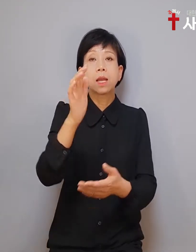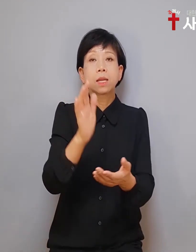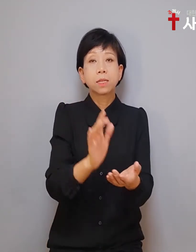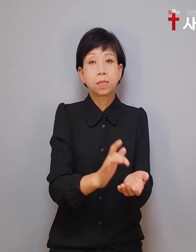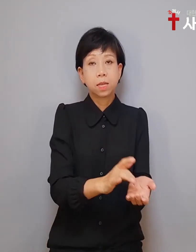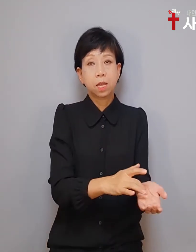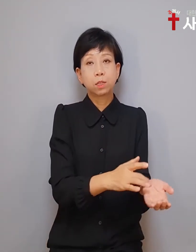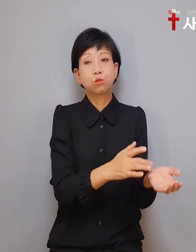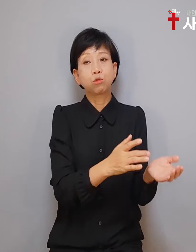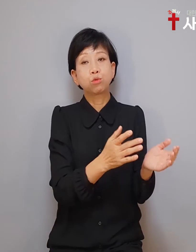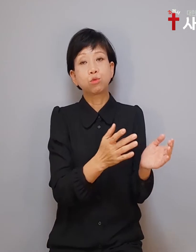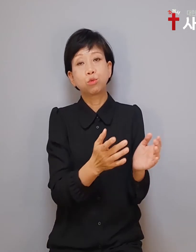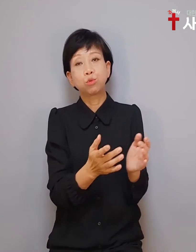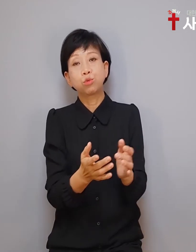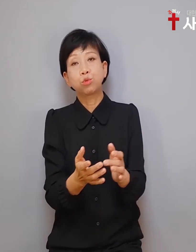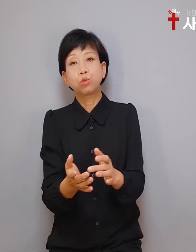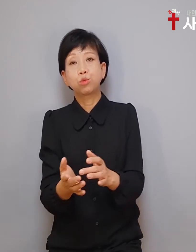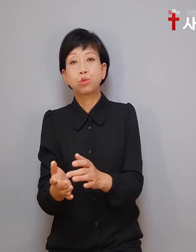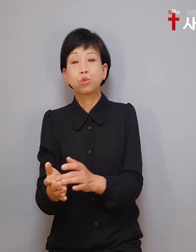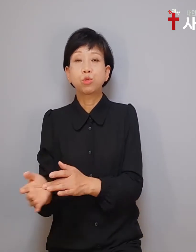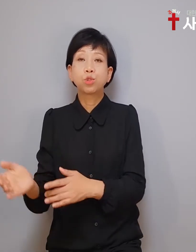독생자 예수,